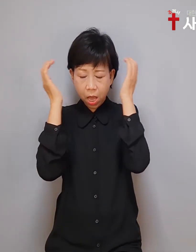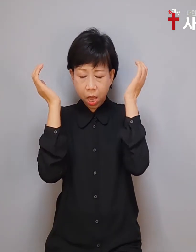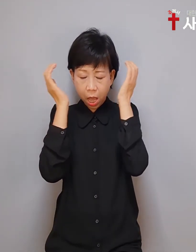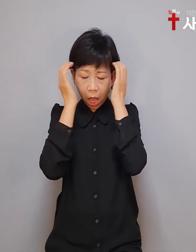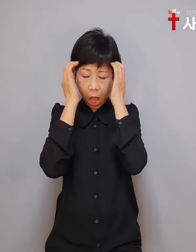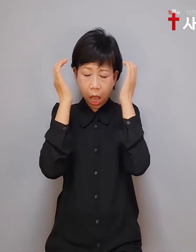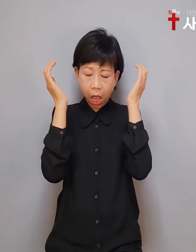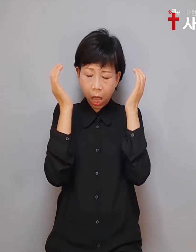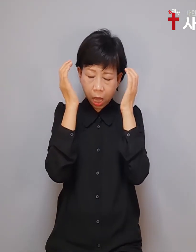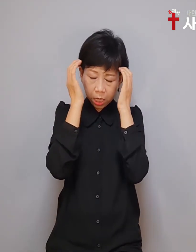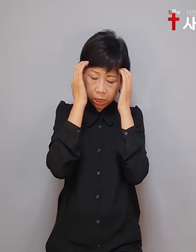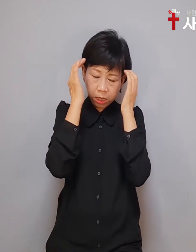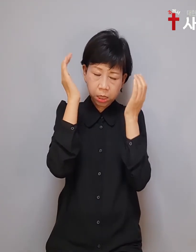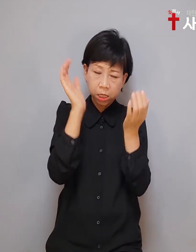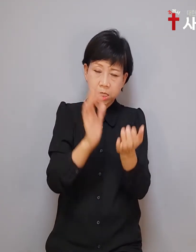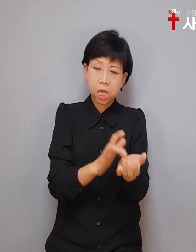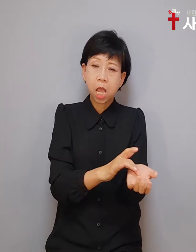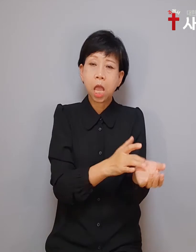고생하신